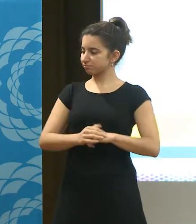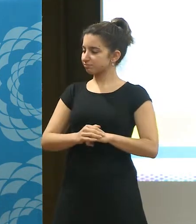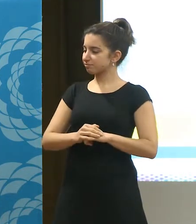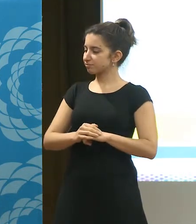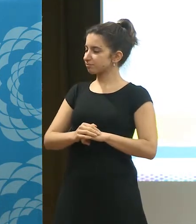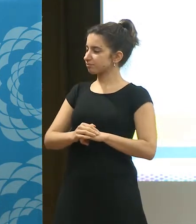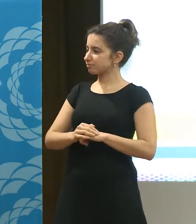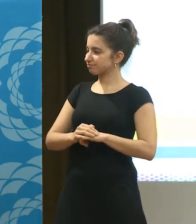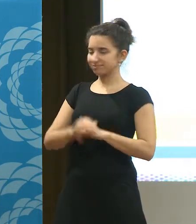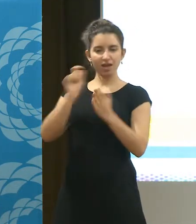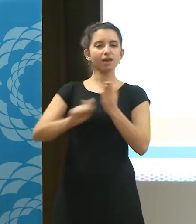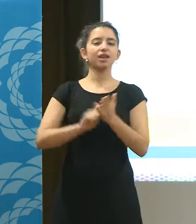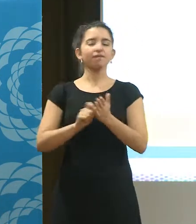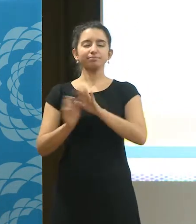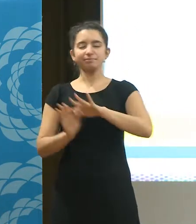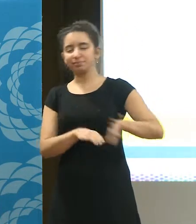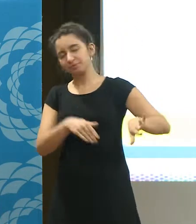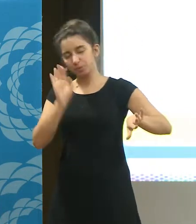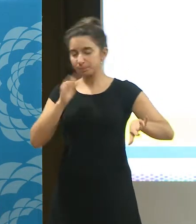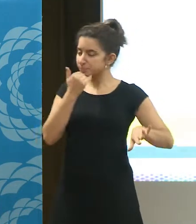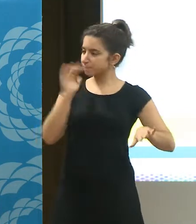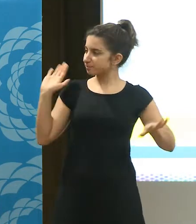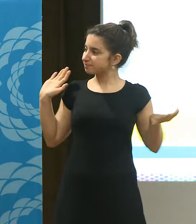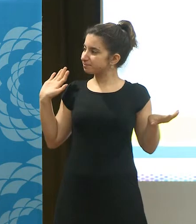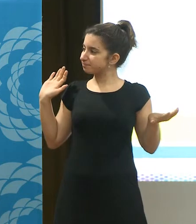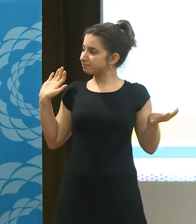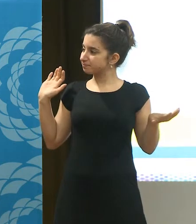anotado, pero bueno, no me importa tanto.